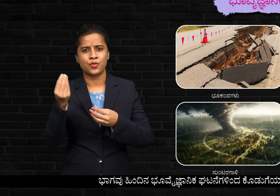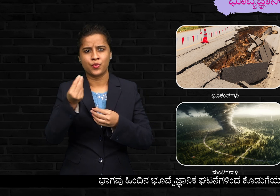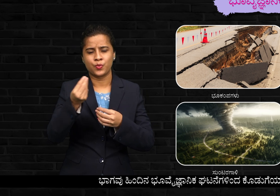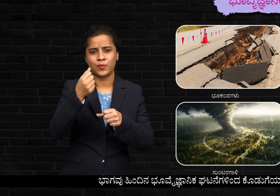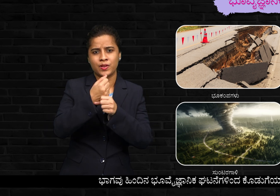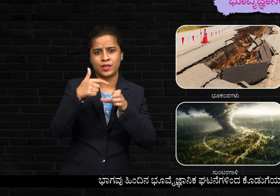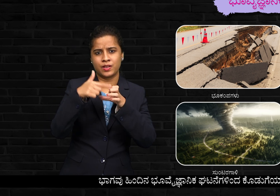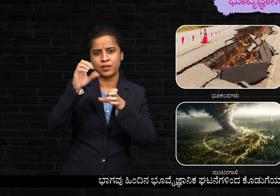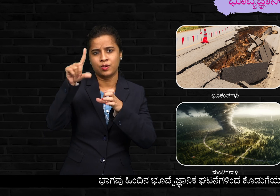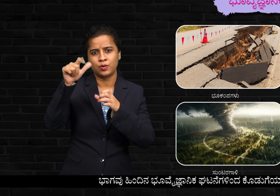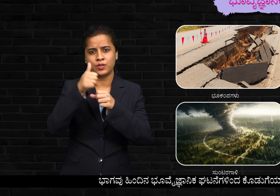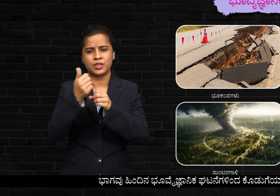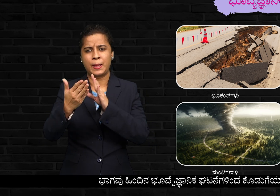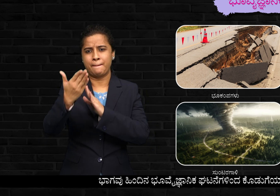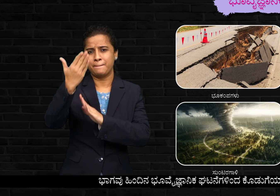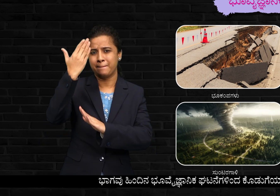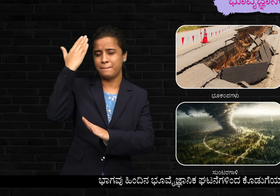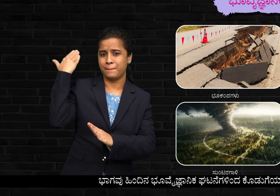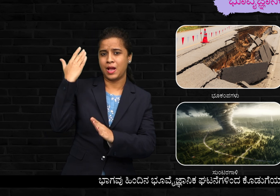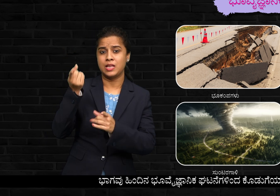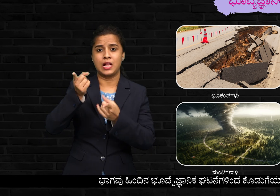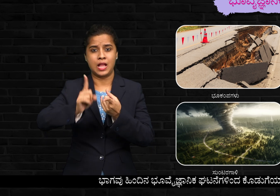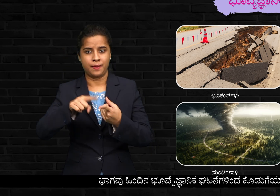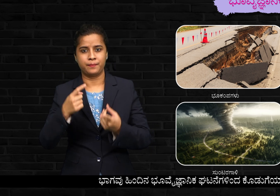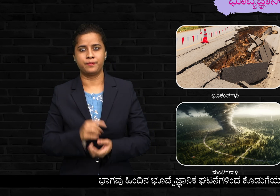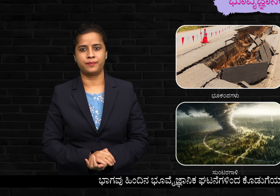ಘಟನೆಗಳಿಂದ ಕೊಡುಗೆಯಾಗಿದೆ.